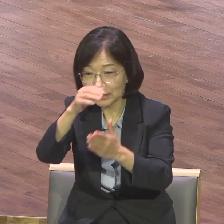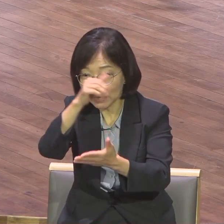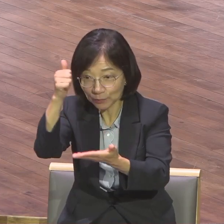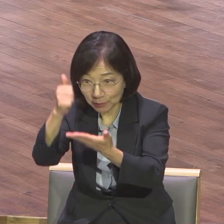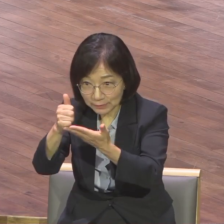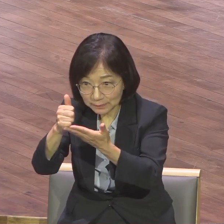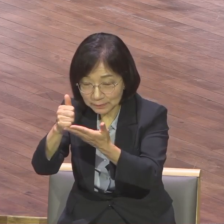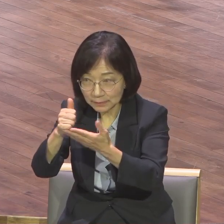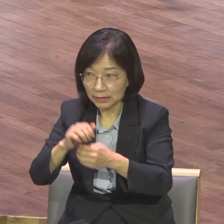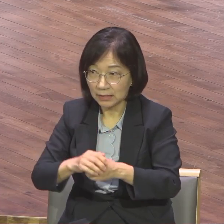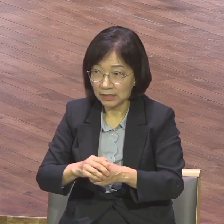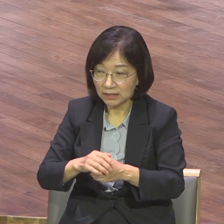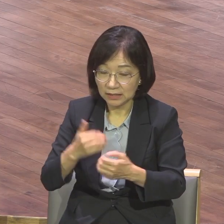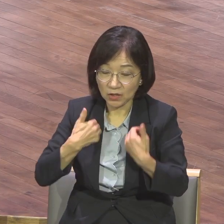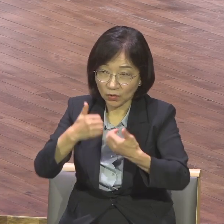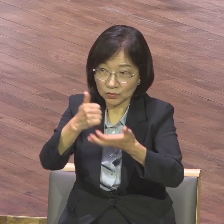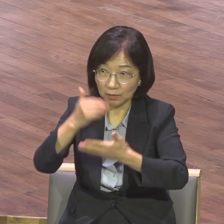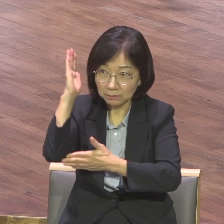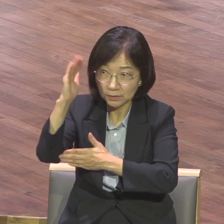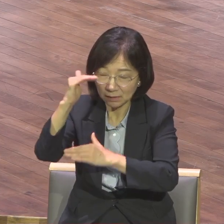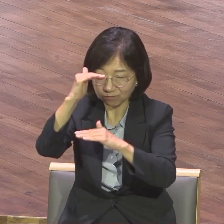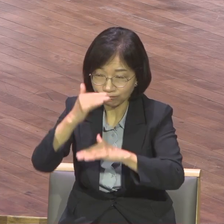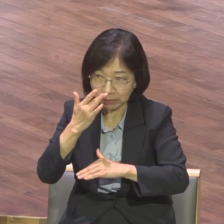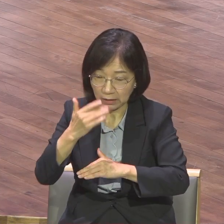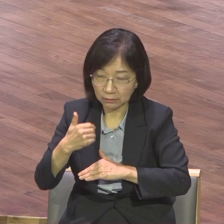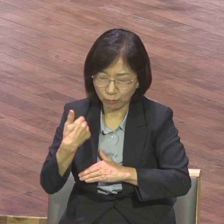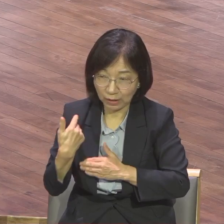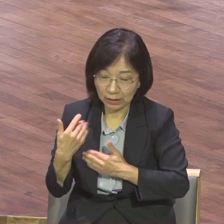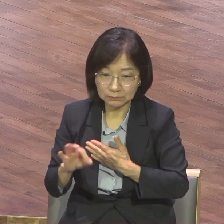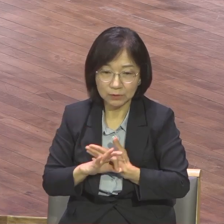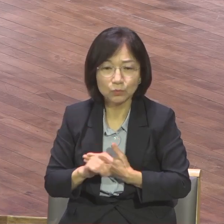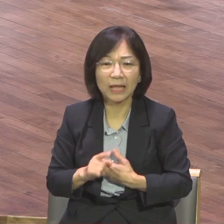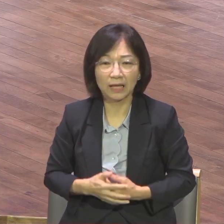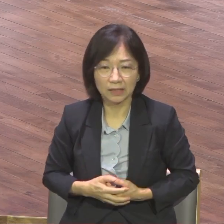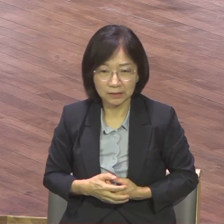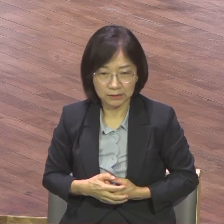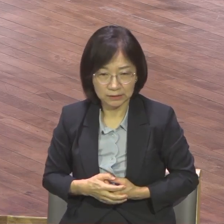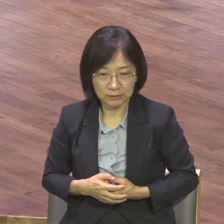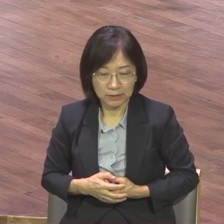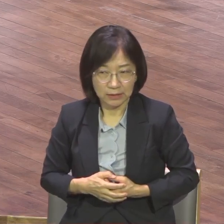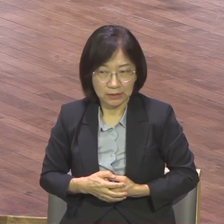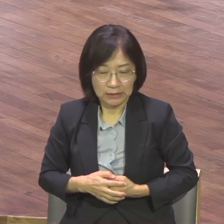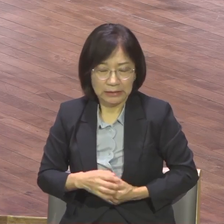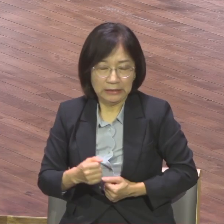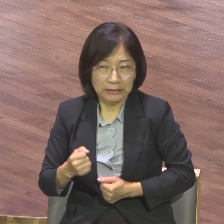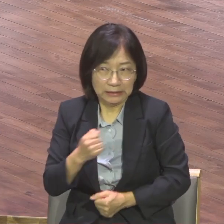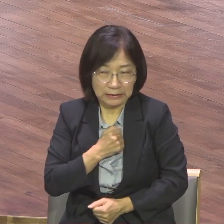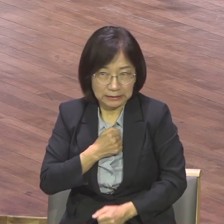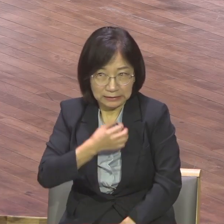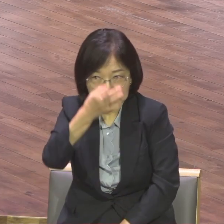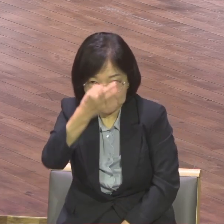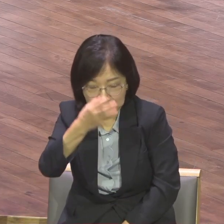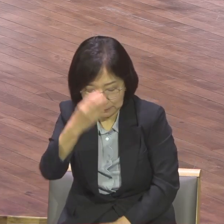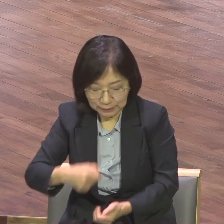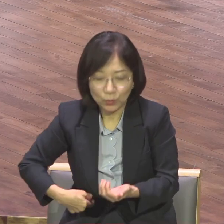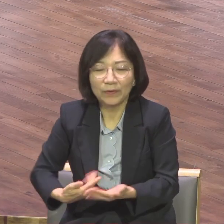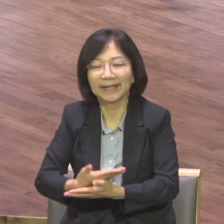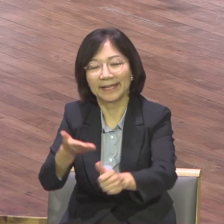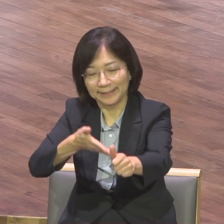아이고 창피하구나. 그 정도가 아니라 가슴을 두 손으로 치면서 회개할지어다.